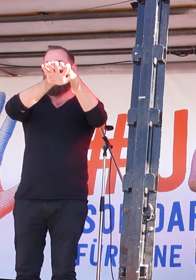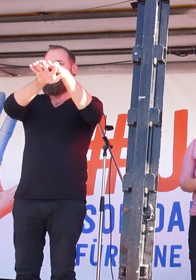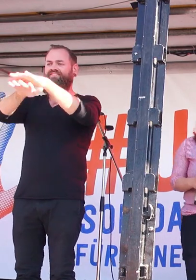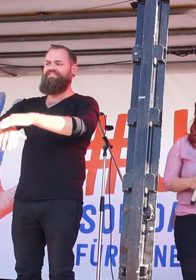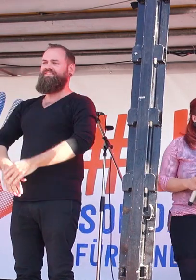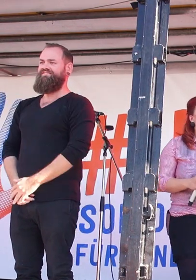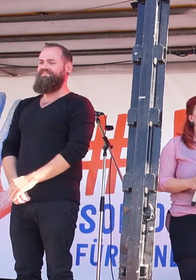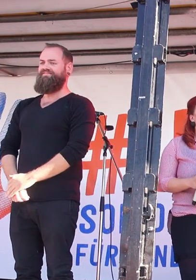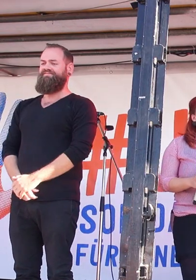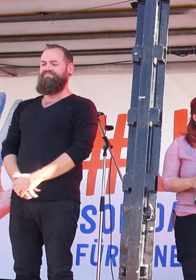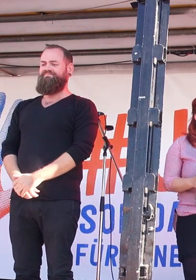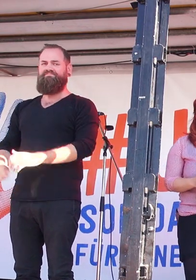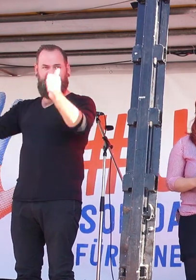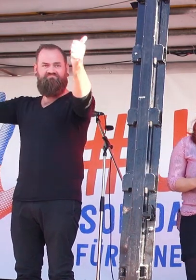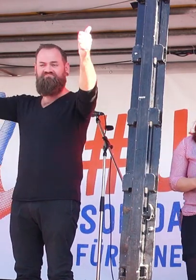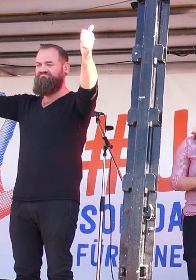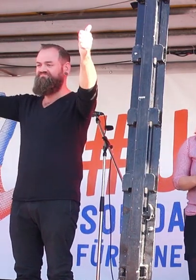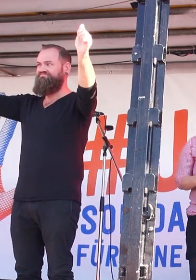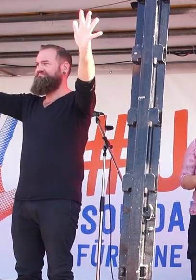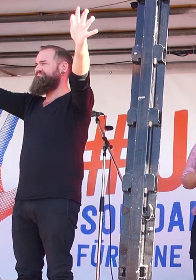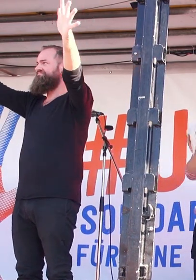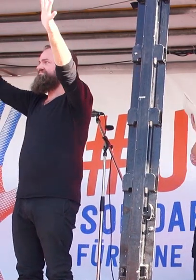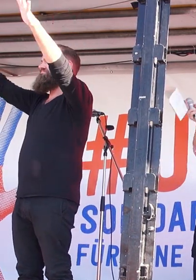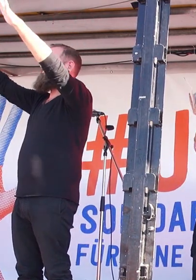alle unteilbar. Wunderbar, ein Applaus an euch alle.